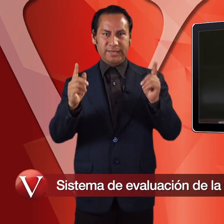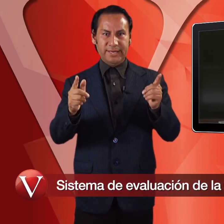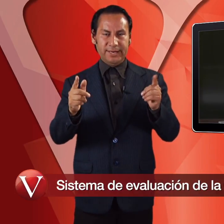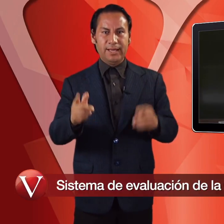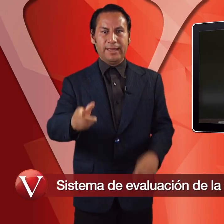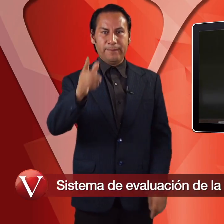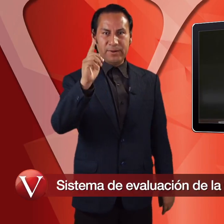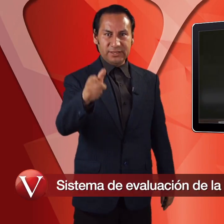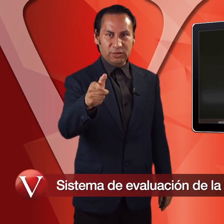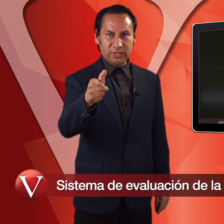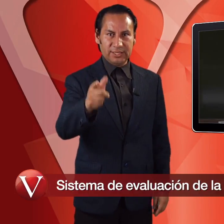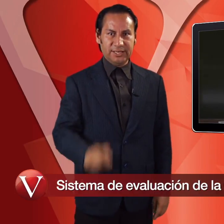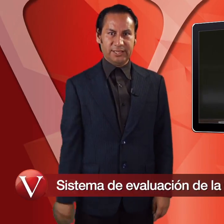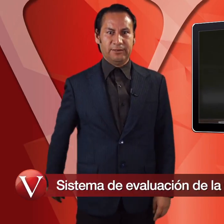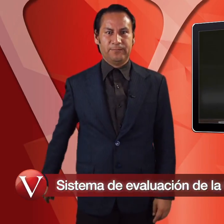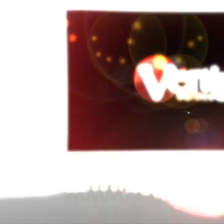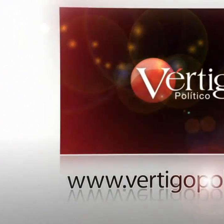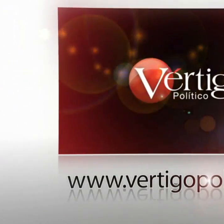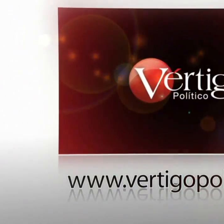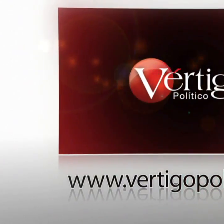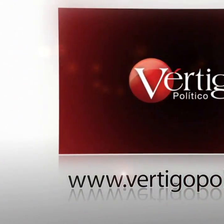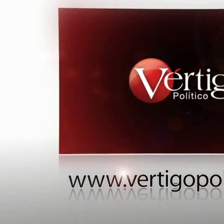mañana en vértigo de la tarde